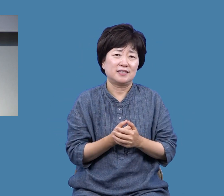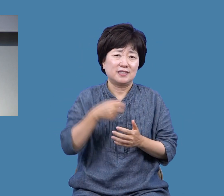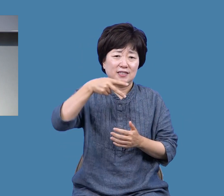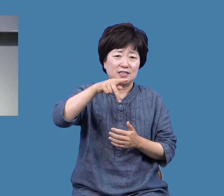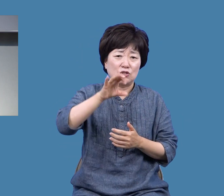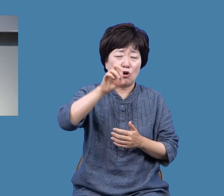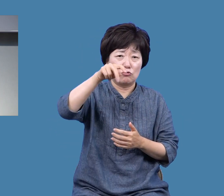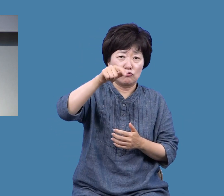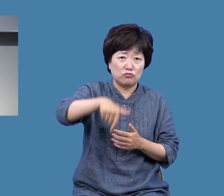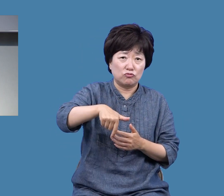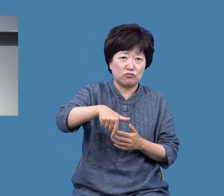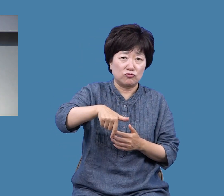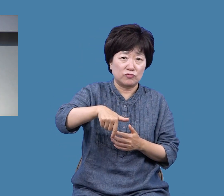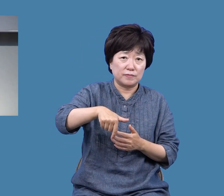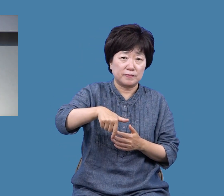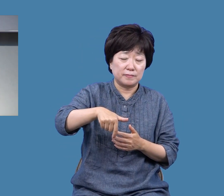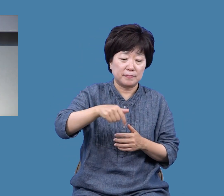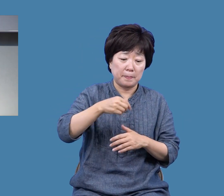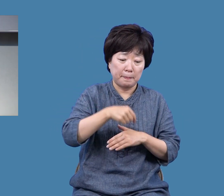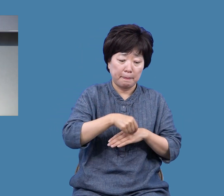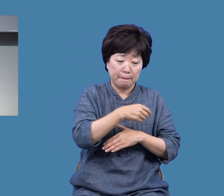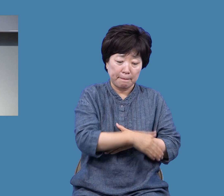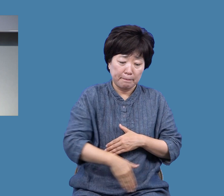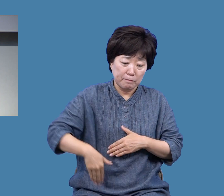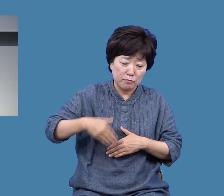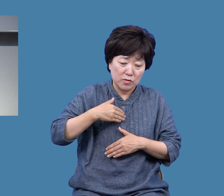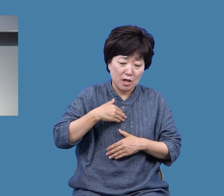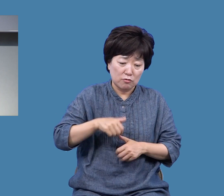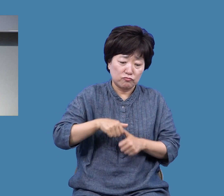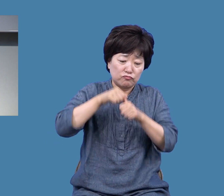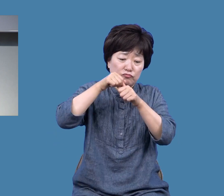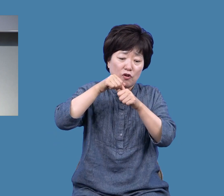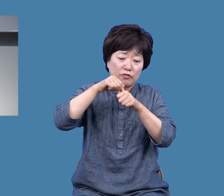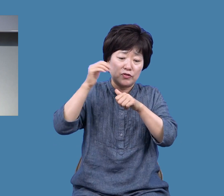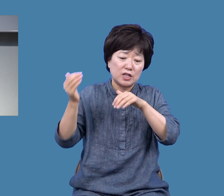것이 결국 구원의 완전함인데,